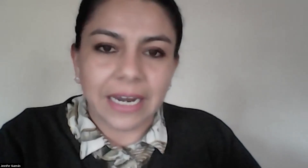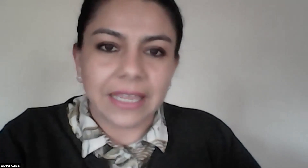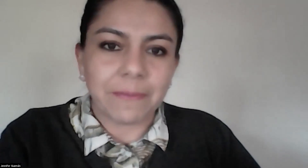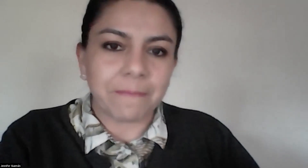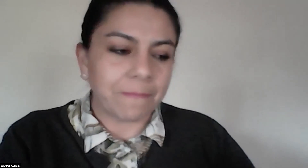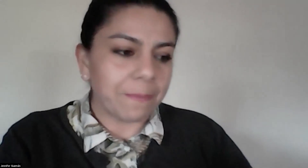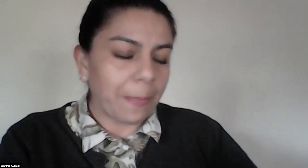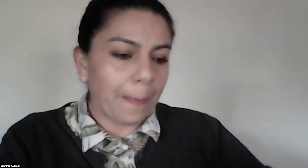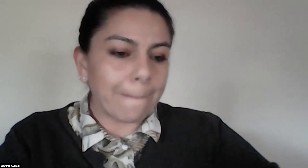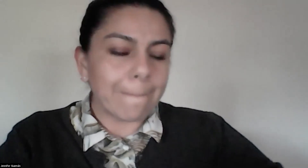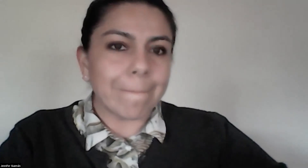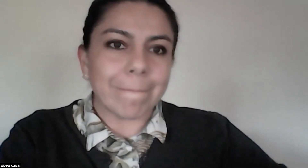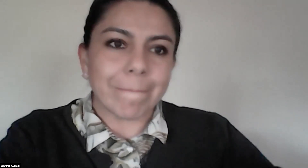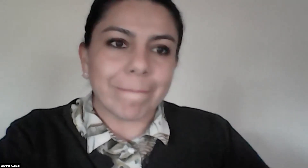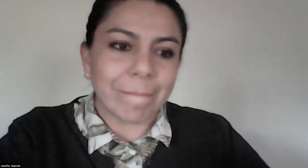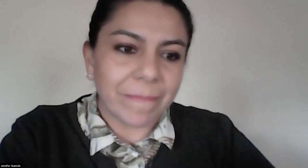de esta tarde.